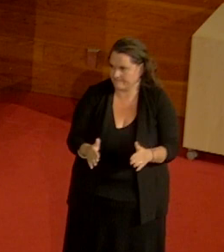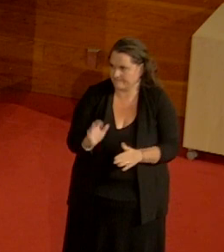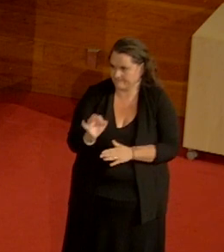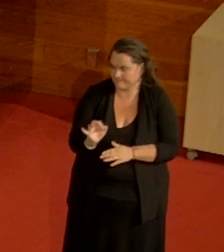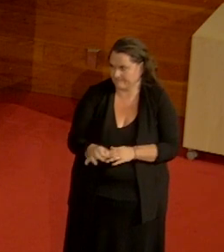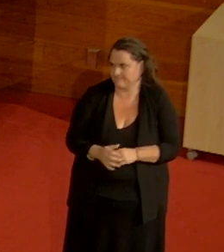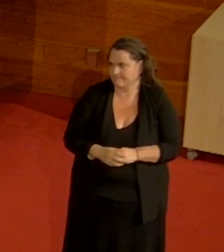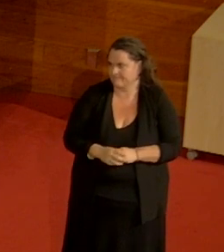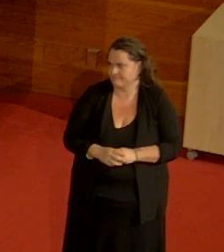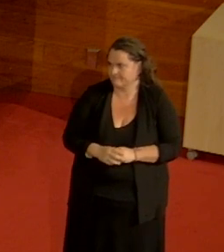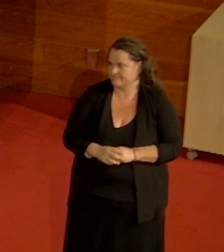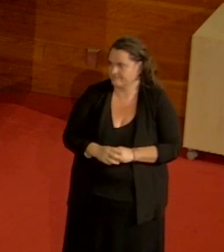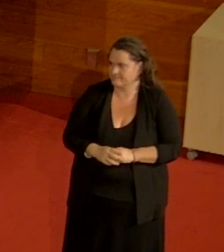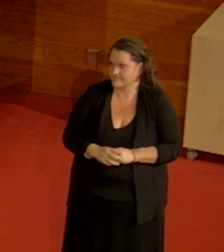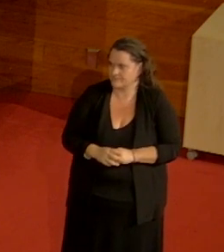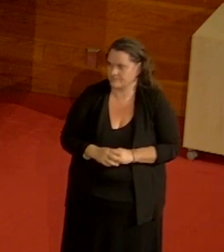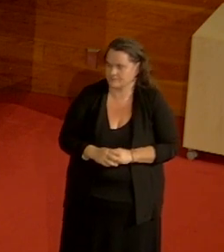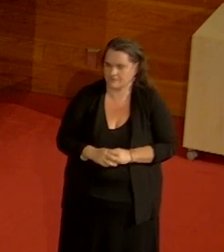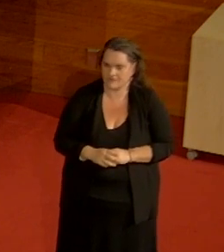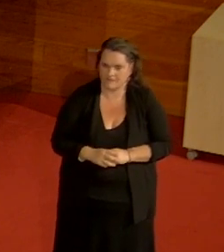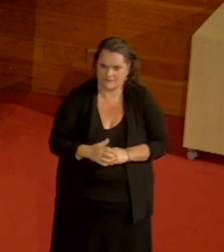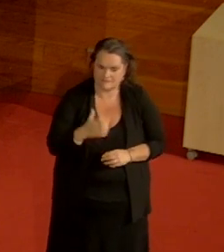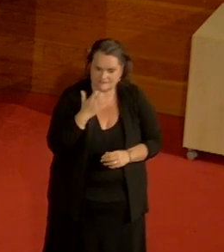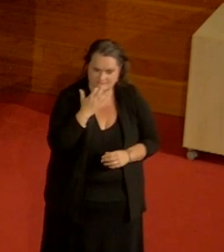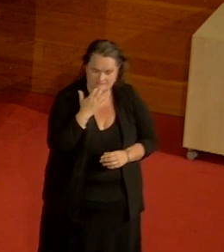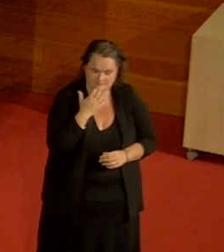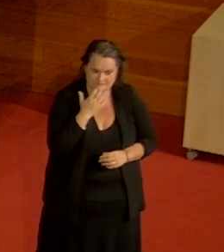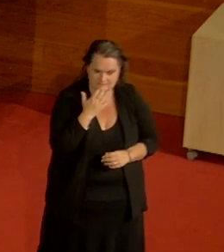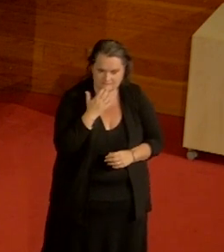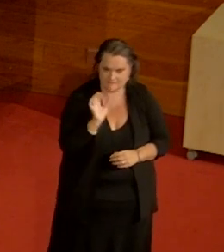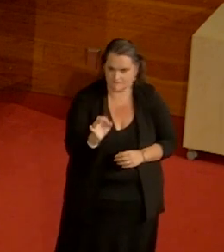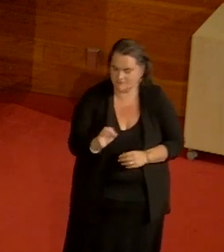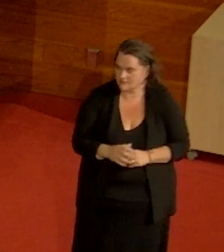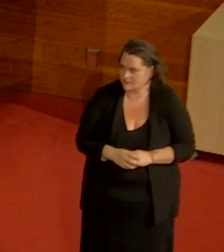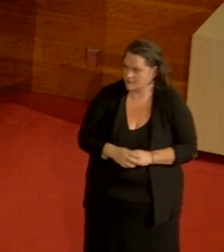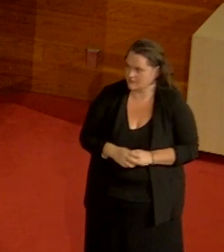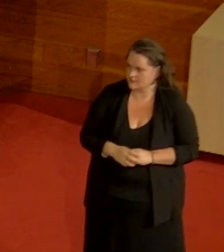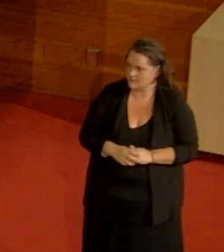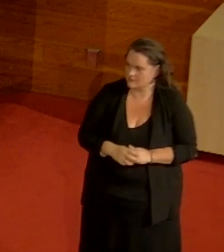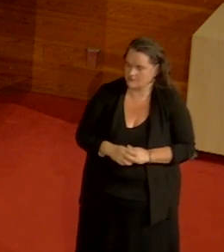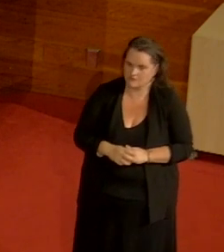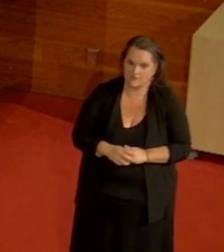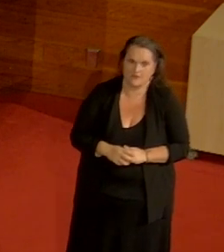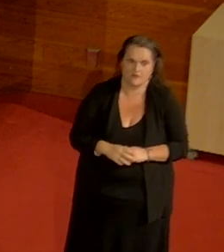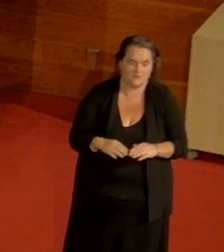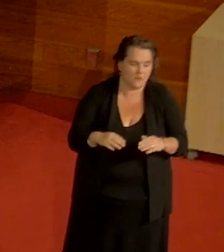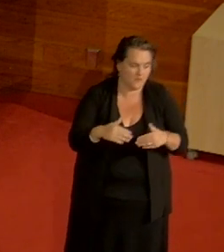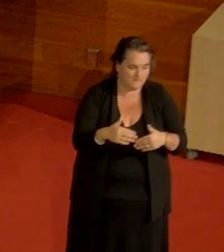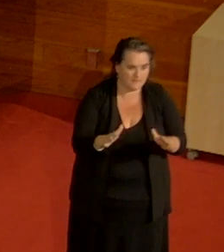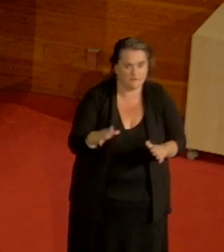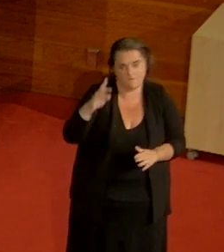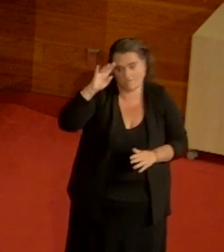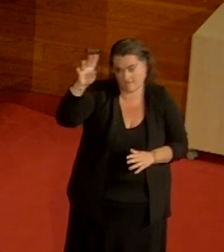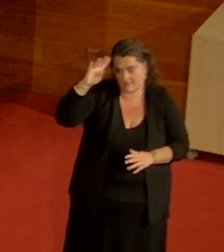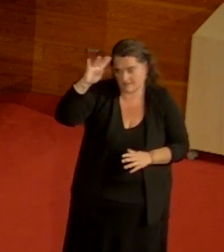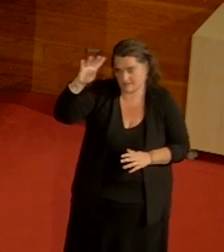de si si nos resulta incluso incómodo el termino Marcos de verdad yo a veces empleo el de marcos de fantasía hablando de marcos